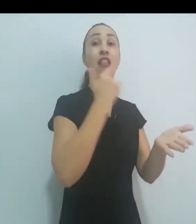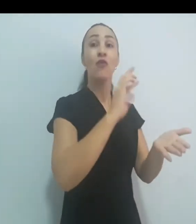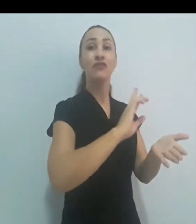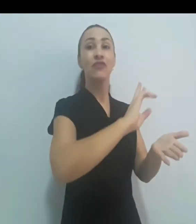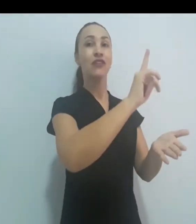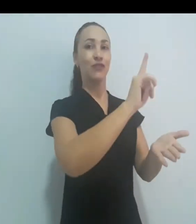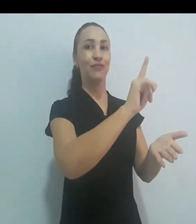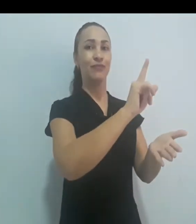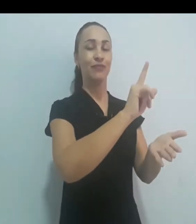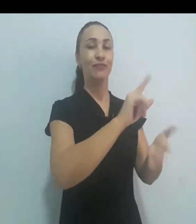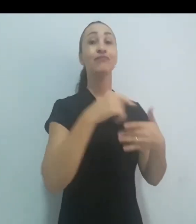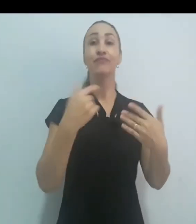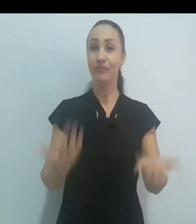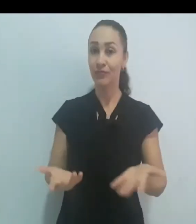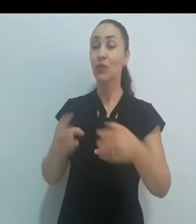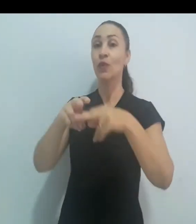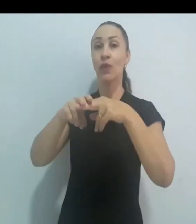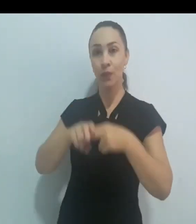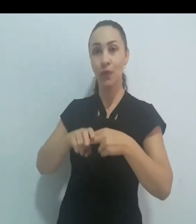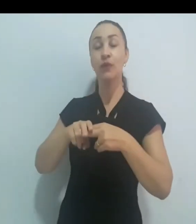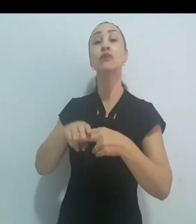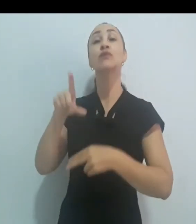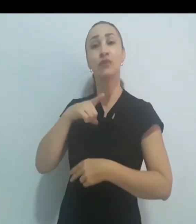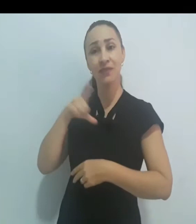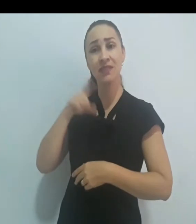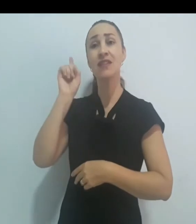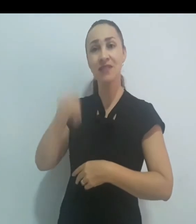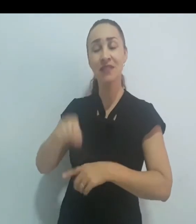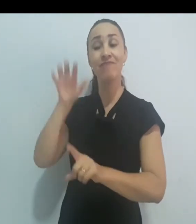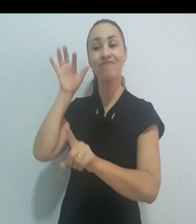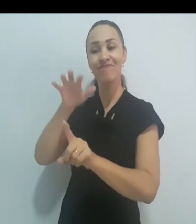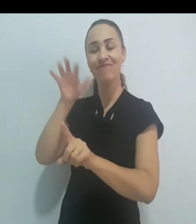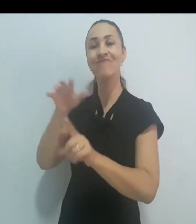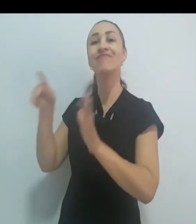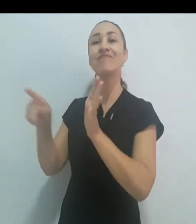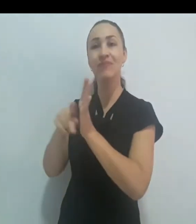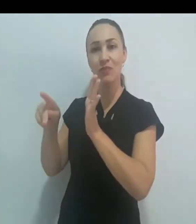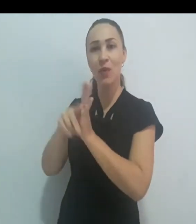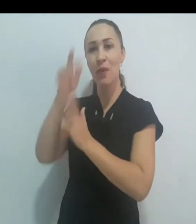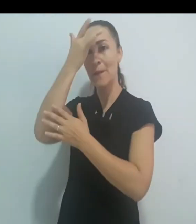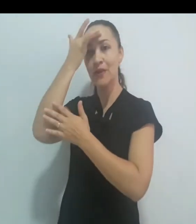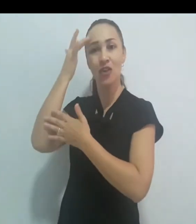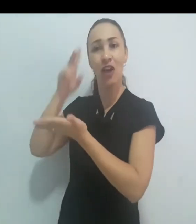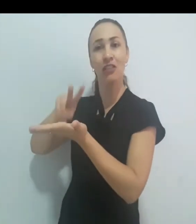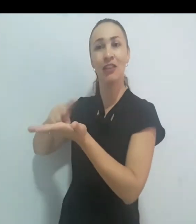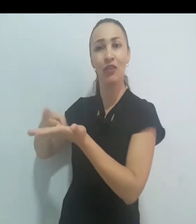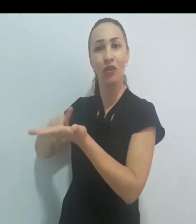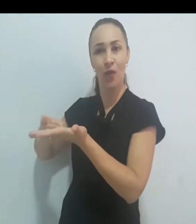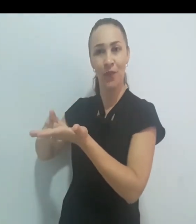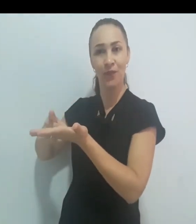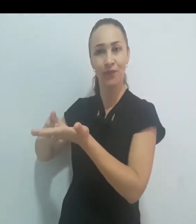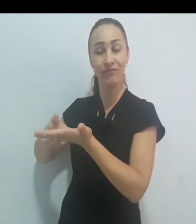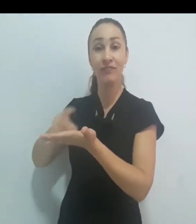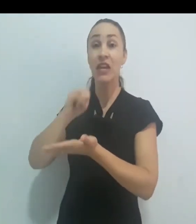produzido originalmente em outra língua, né? Então, de uma certa forma, você tem sim a intervenção e a interferência do